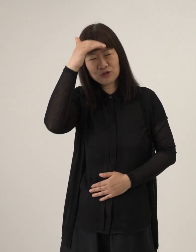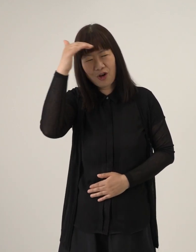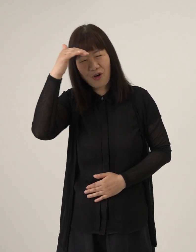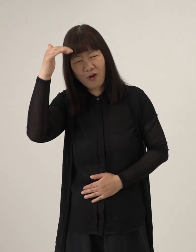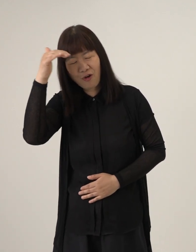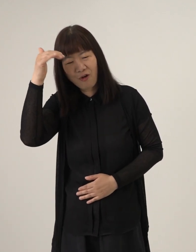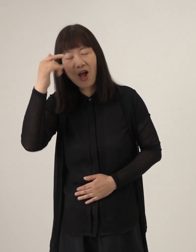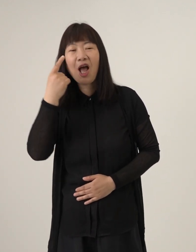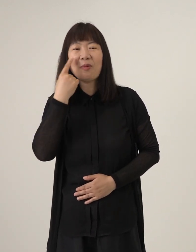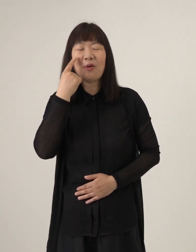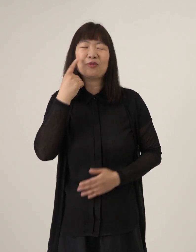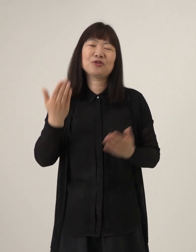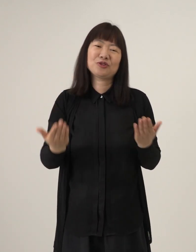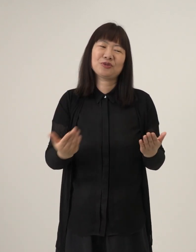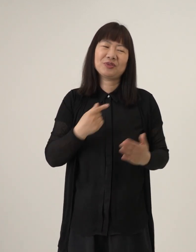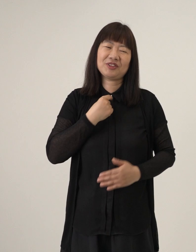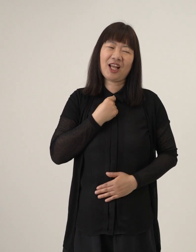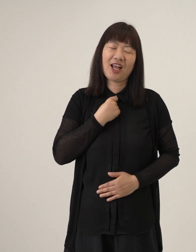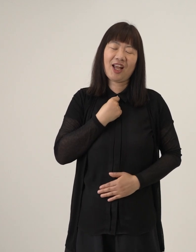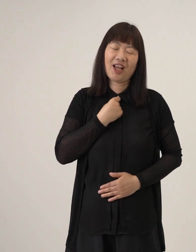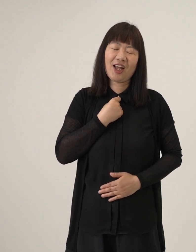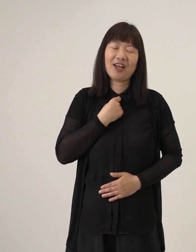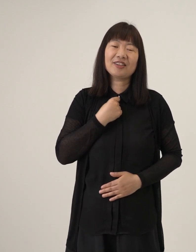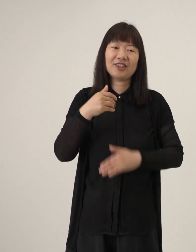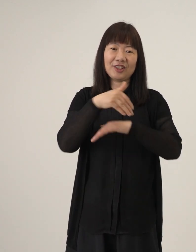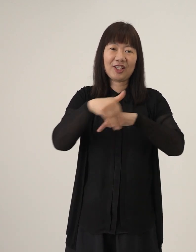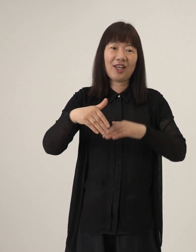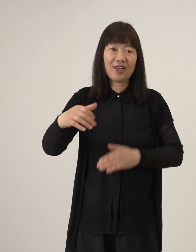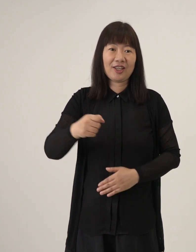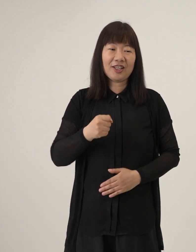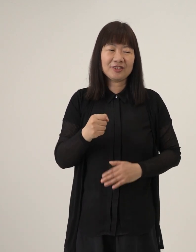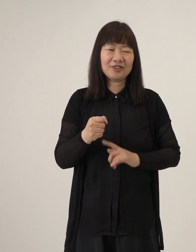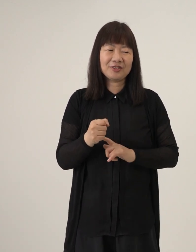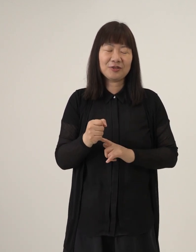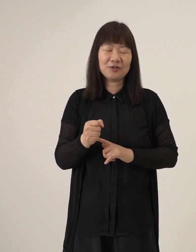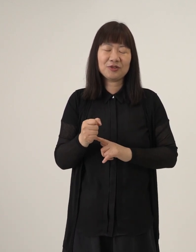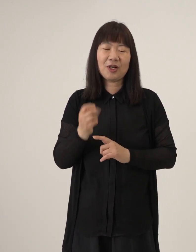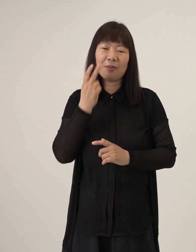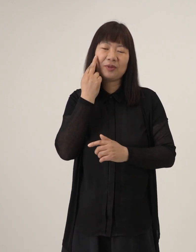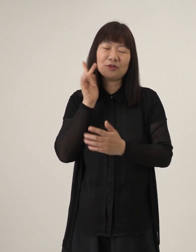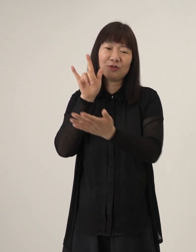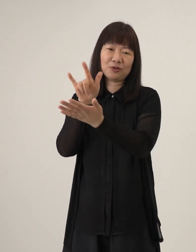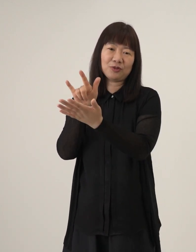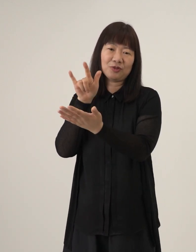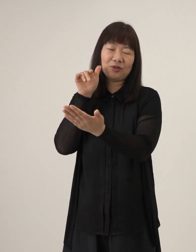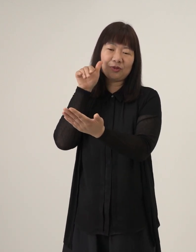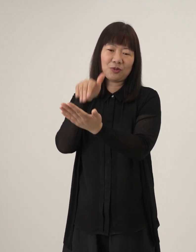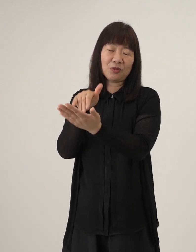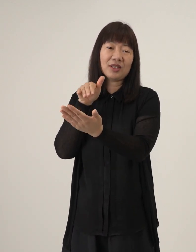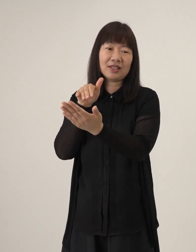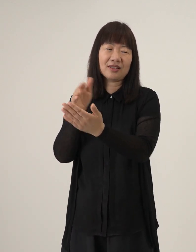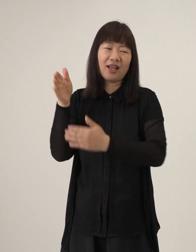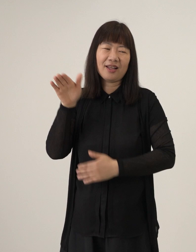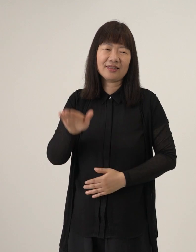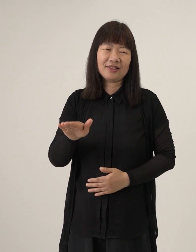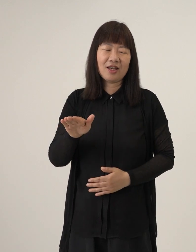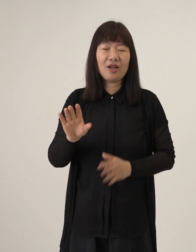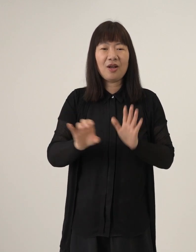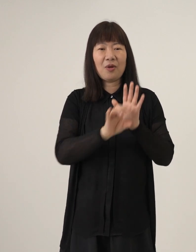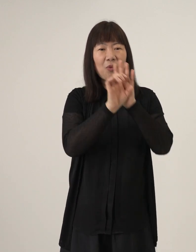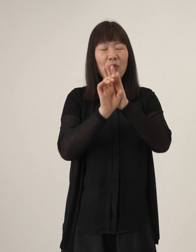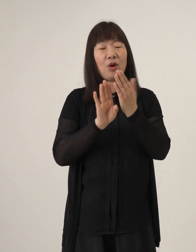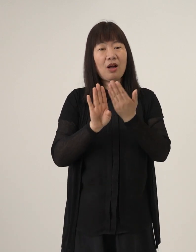쉬어야 되겠다. 야무진 계획을 가지고 도착을 했는데 이게